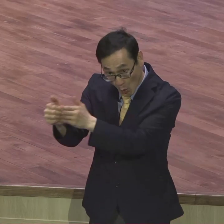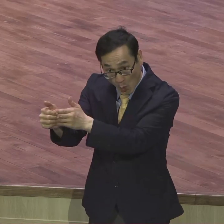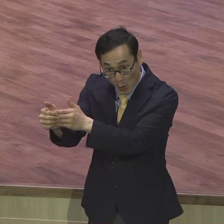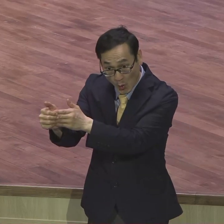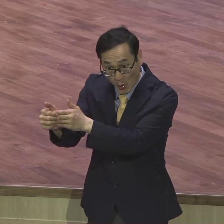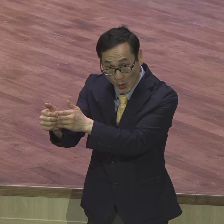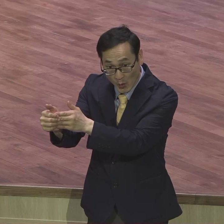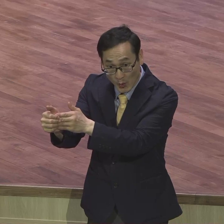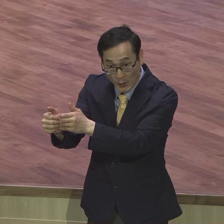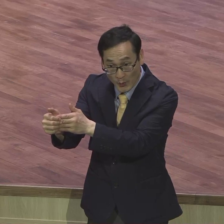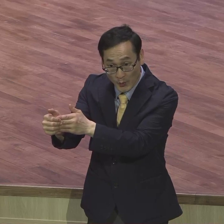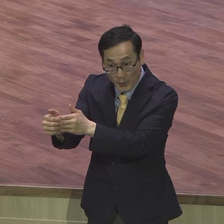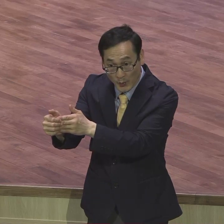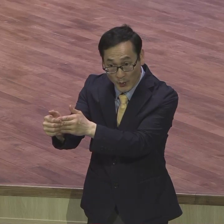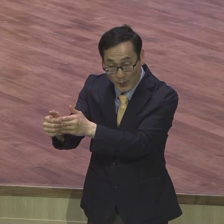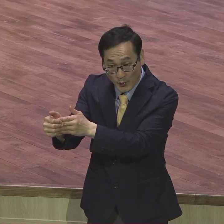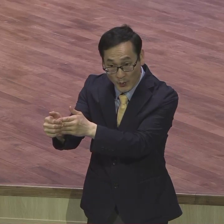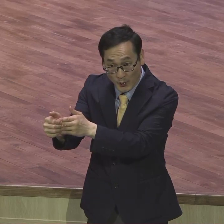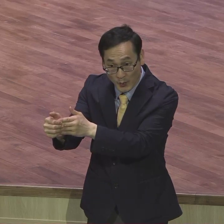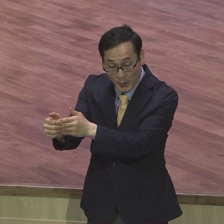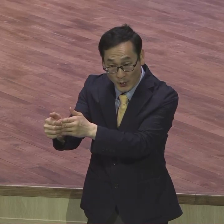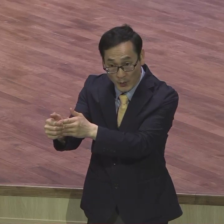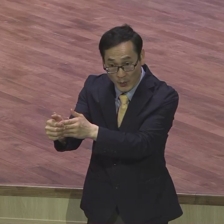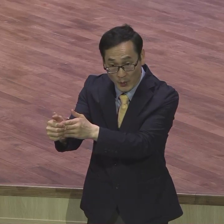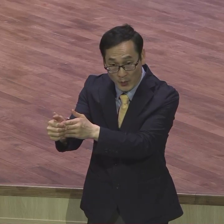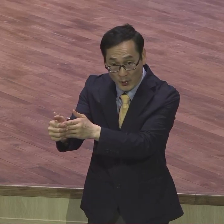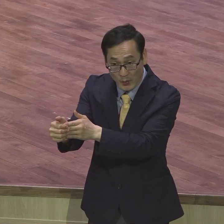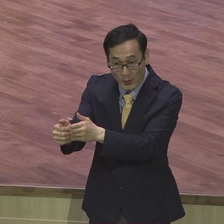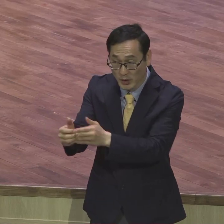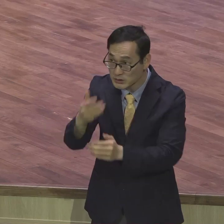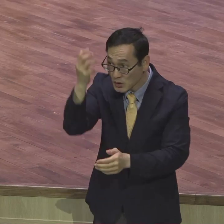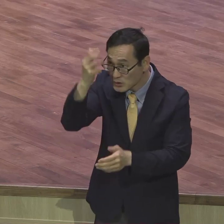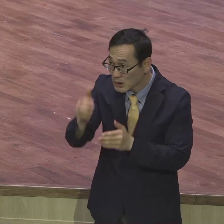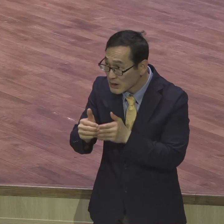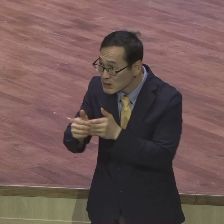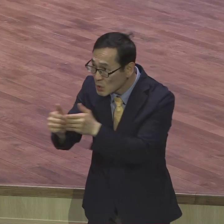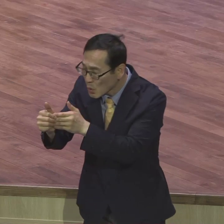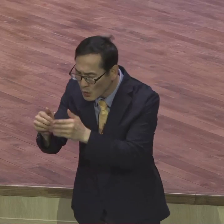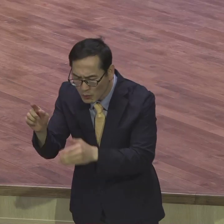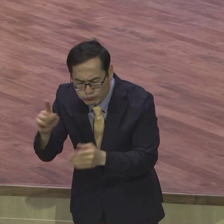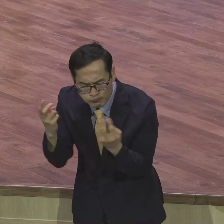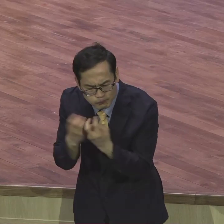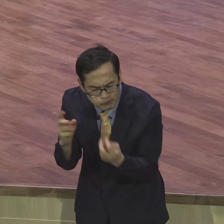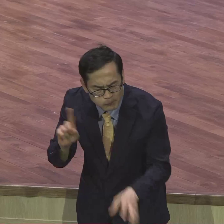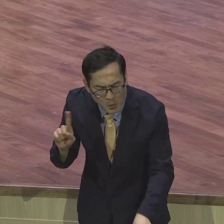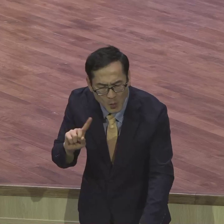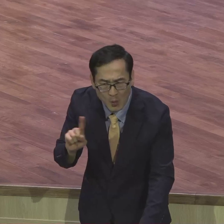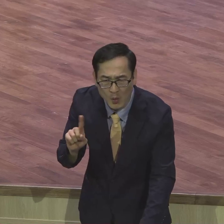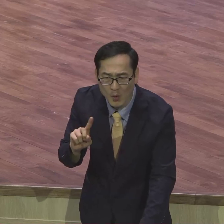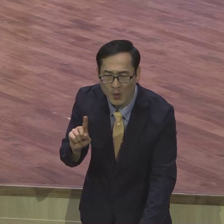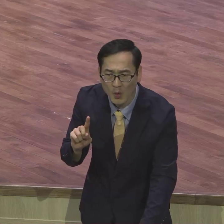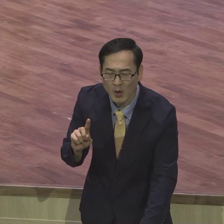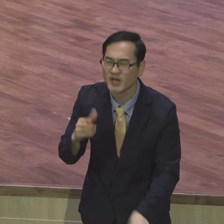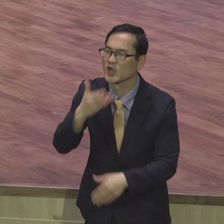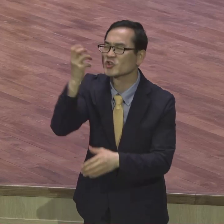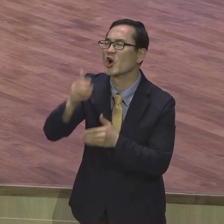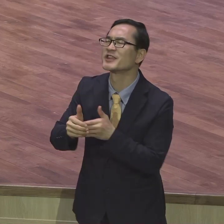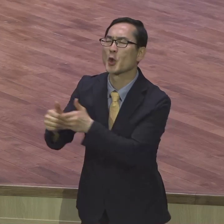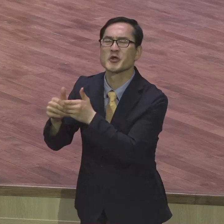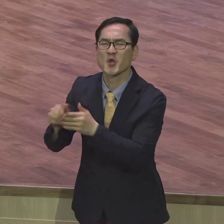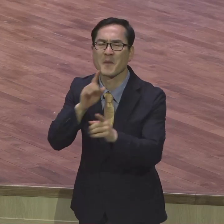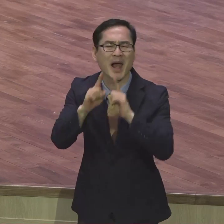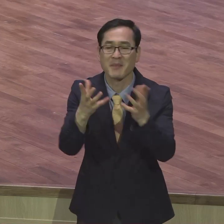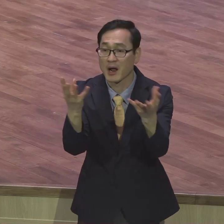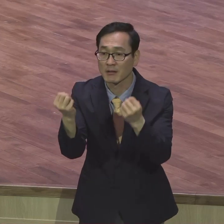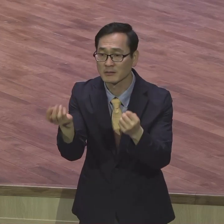많이 말을 많이 하는데 막상 성령 인도 받는 게 뭔지 물으면 몰라요. 성령